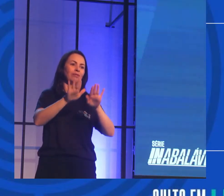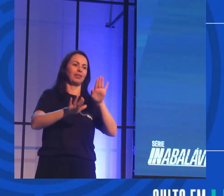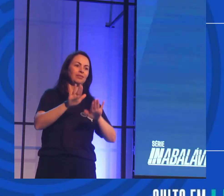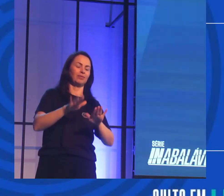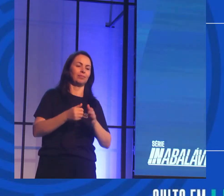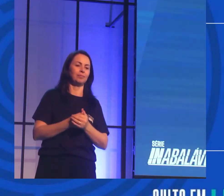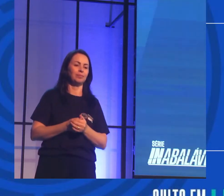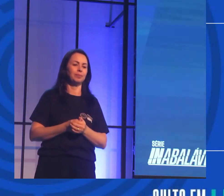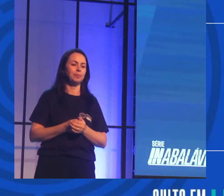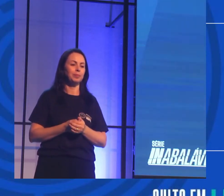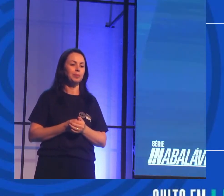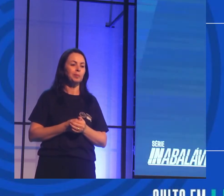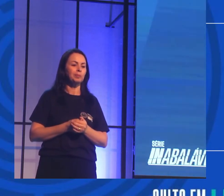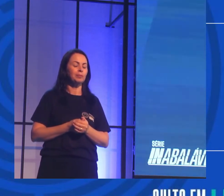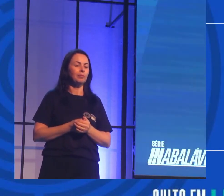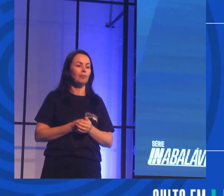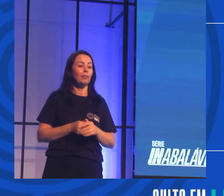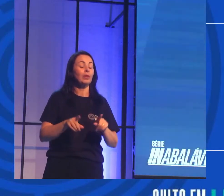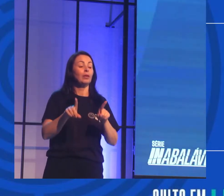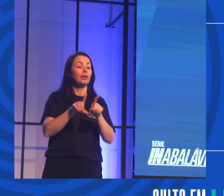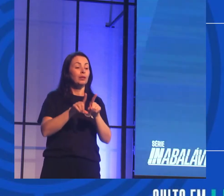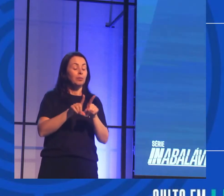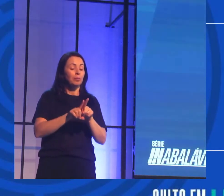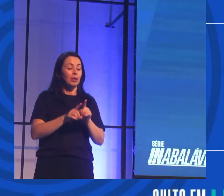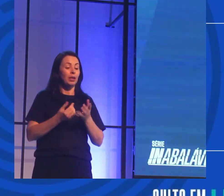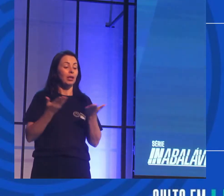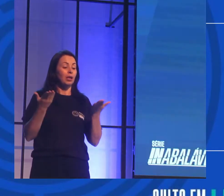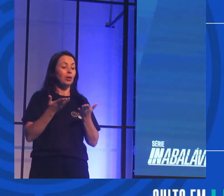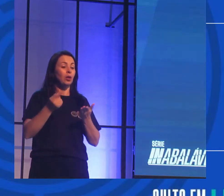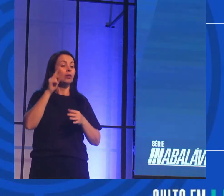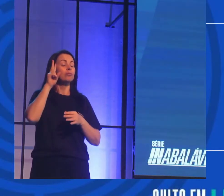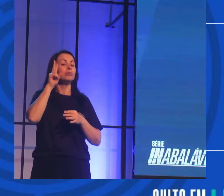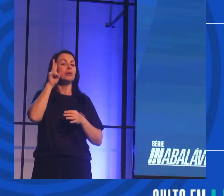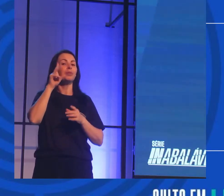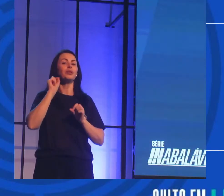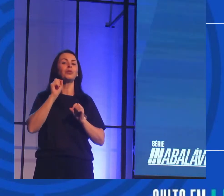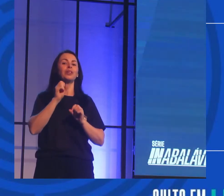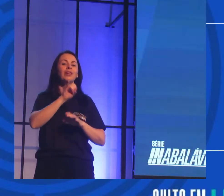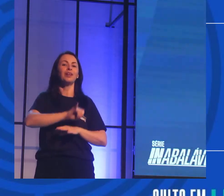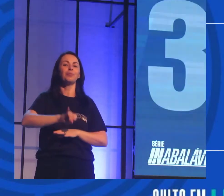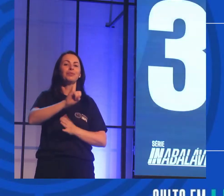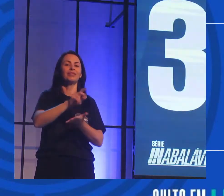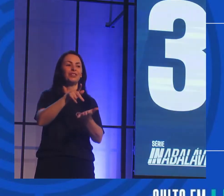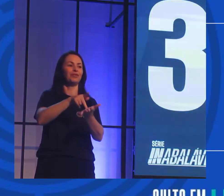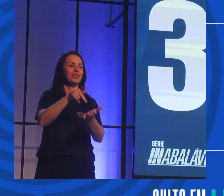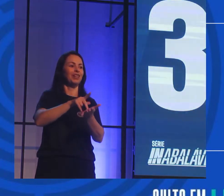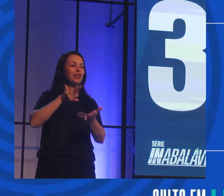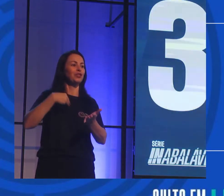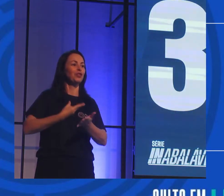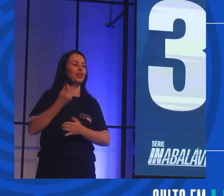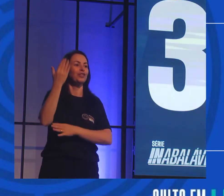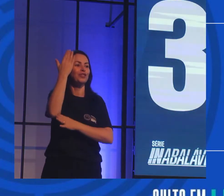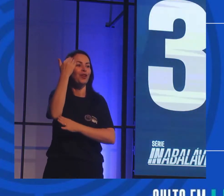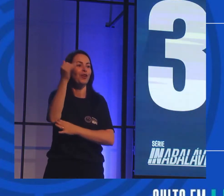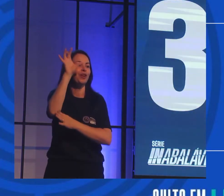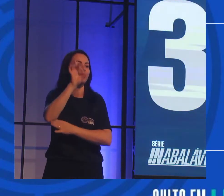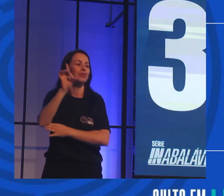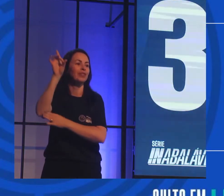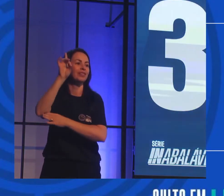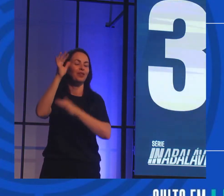E por fim, trazemos de fato o impacto verdadeiro, quando honramos a Deus com